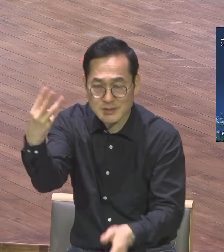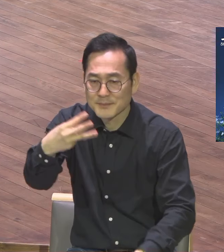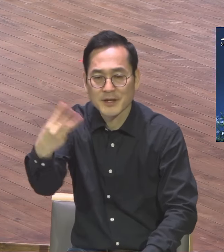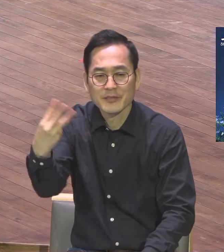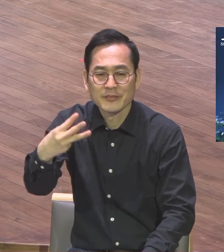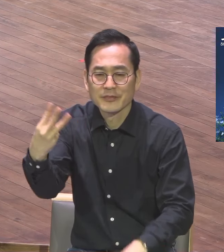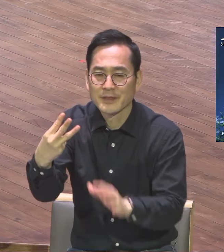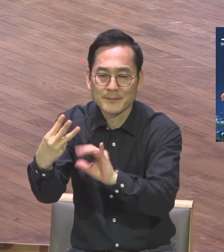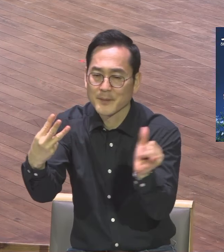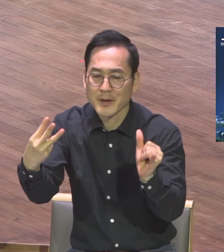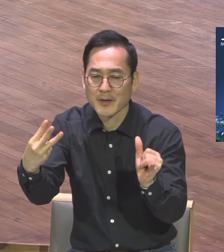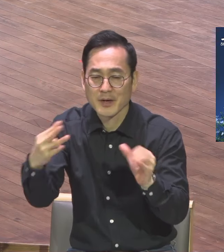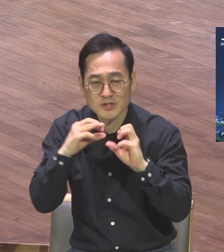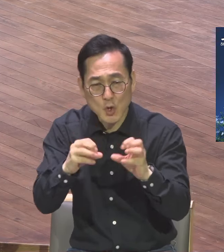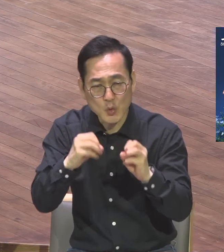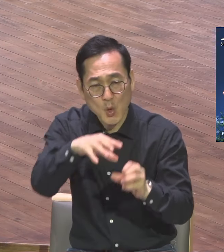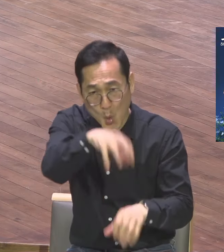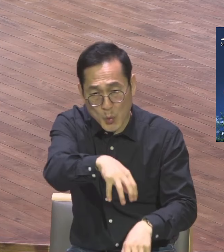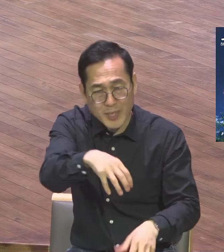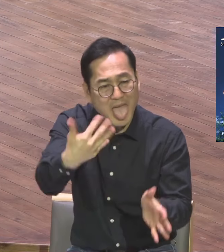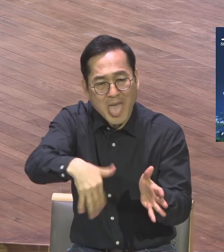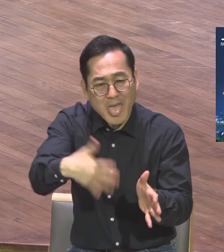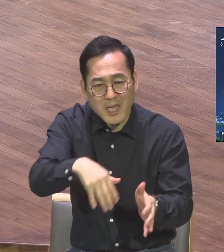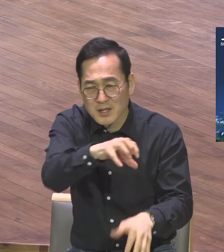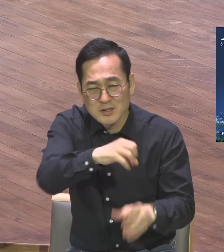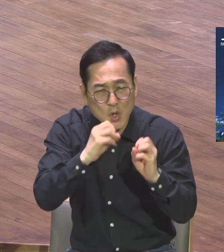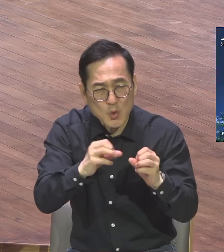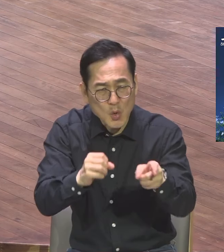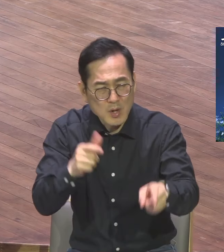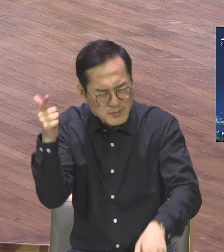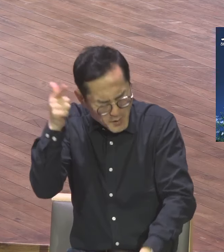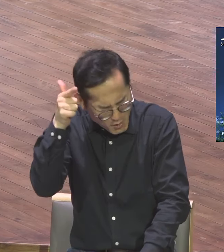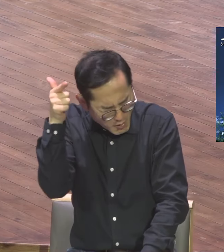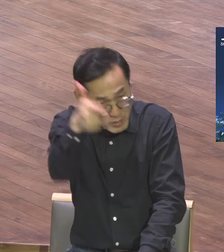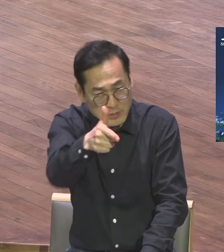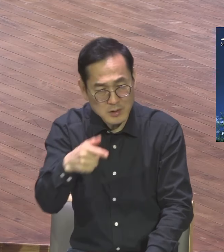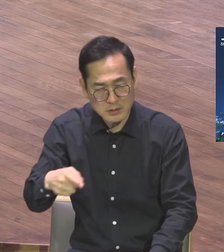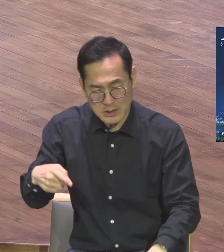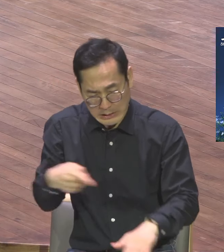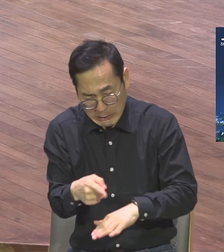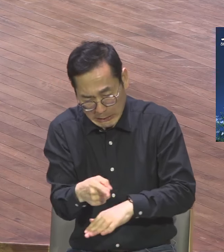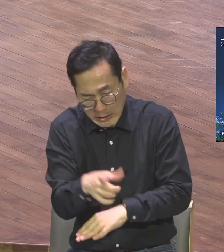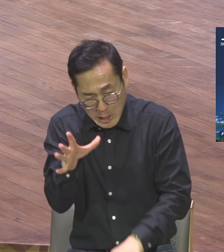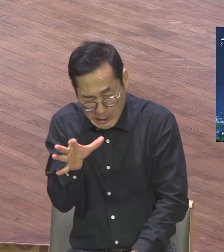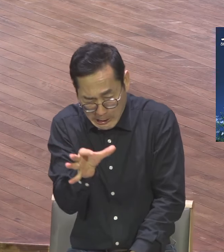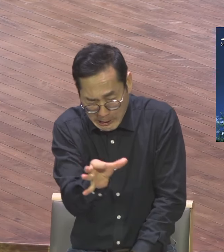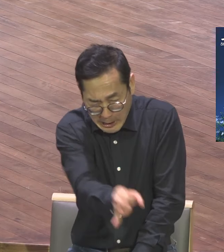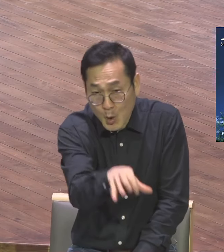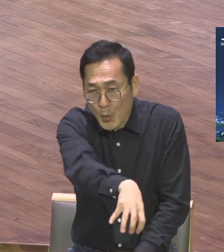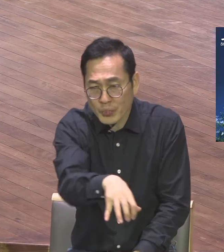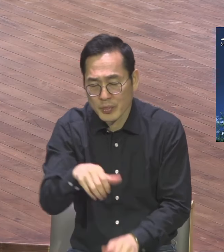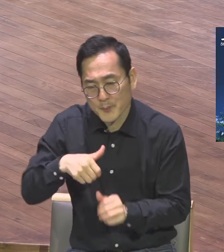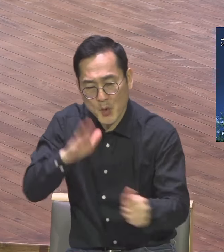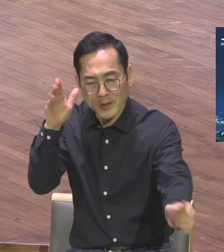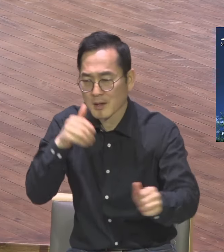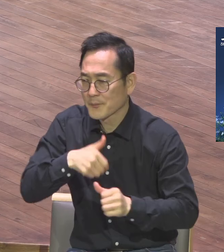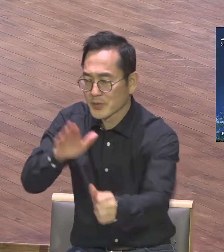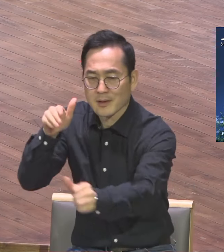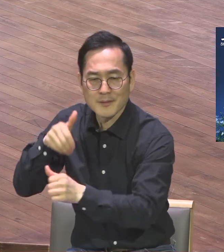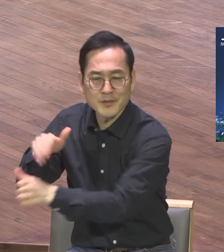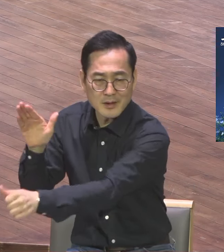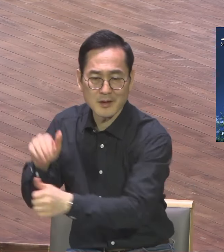선교사가 가지 않은 곳, 아주 오지. 선교사를 가기 싫어하는 그 오지. 그게